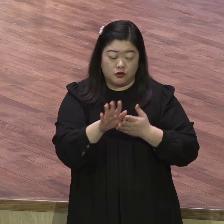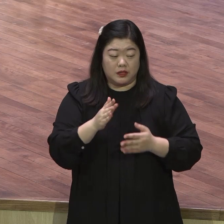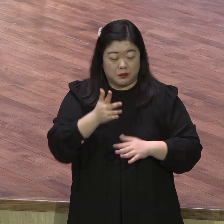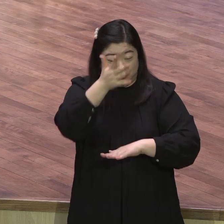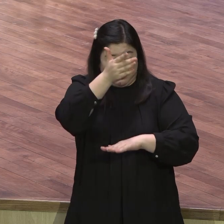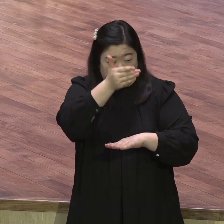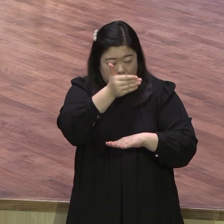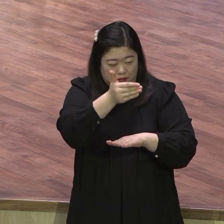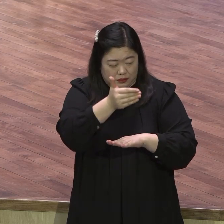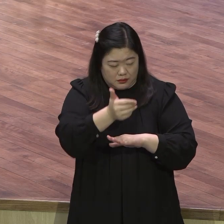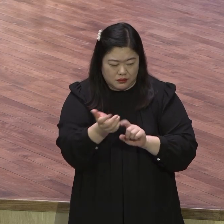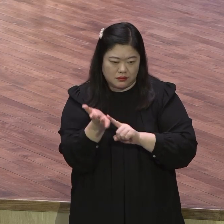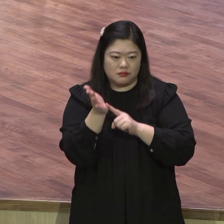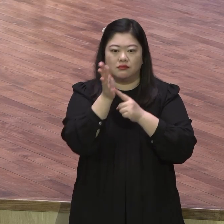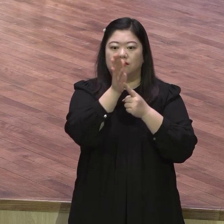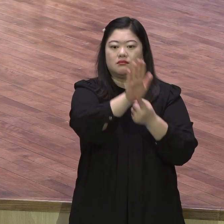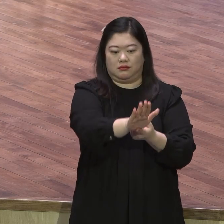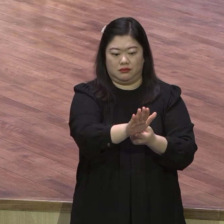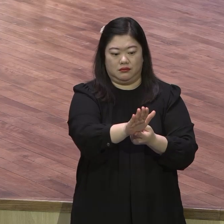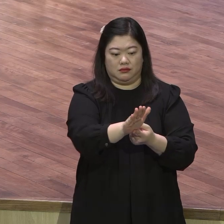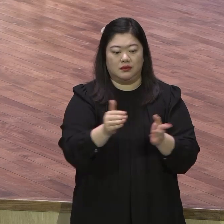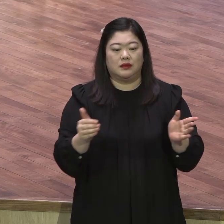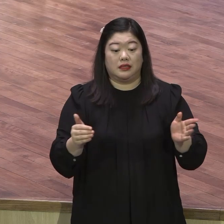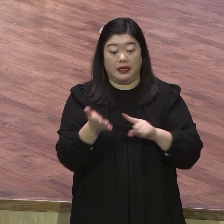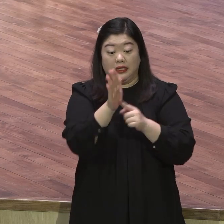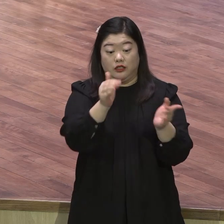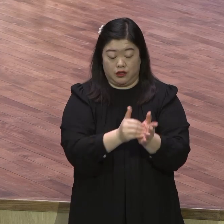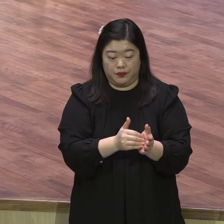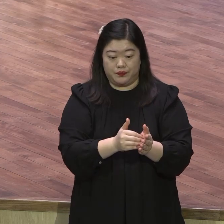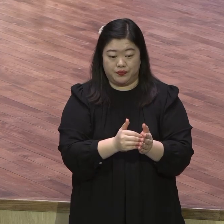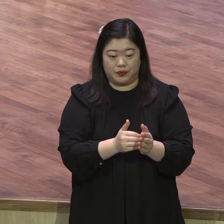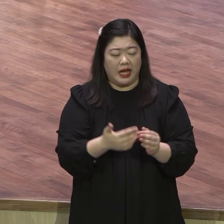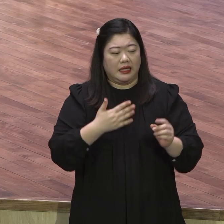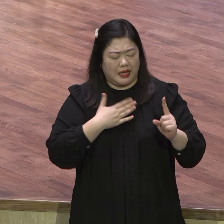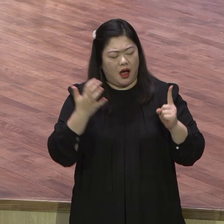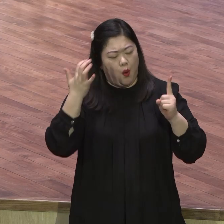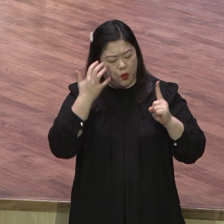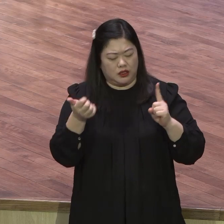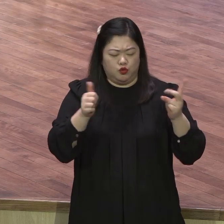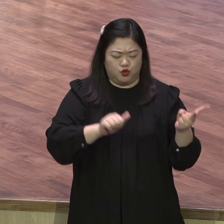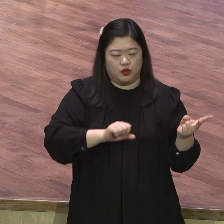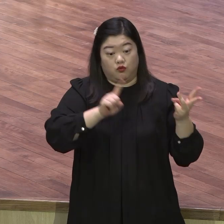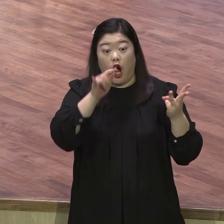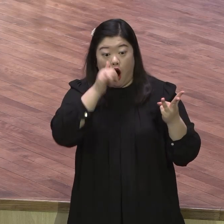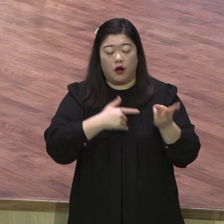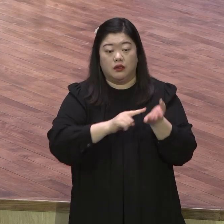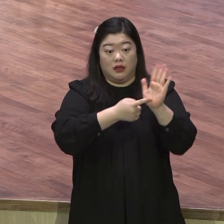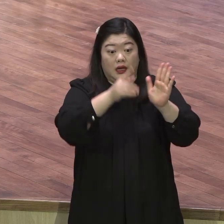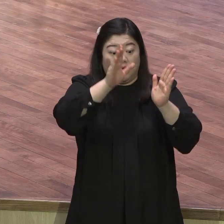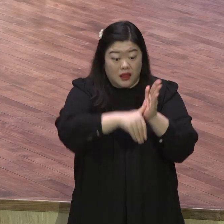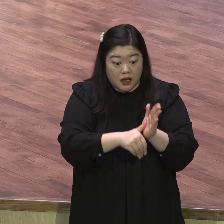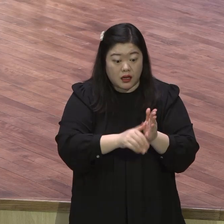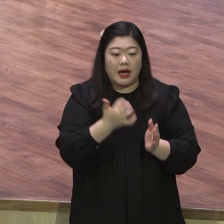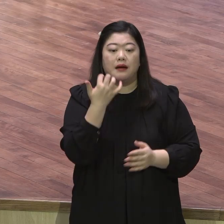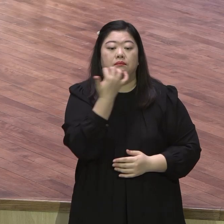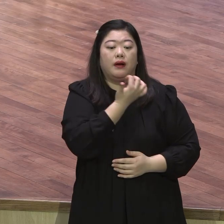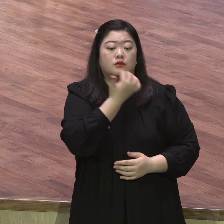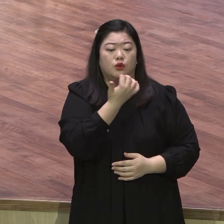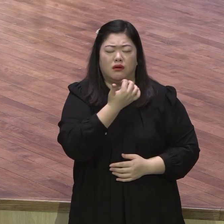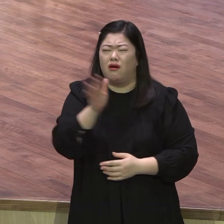좌충우돌의 대명사 베드로가 예수님을 붙잡고 항변합니다. 주여